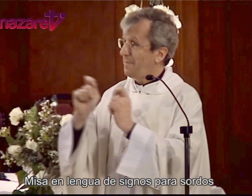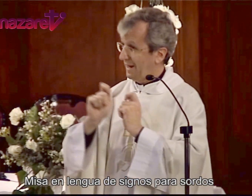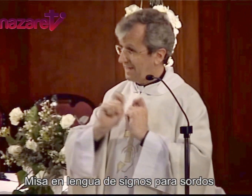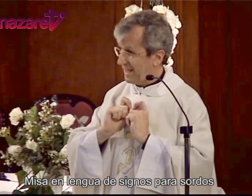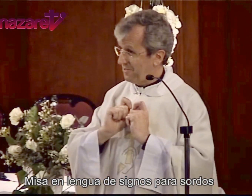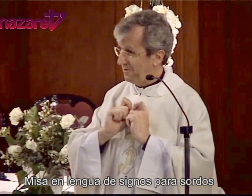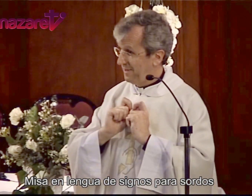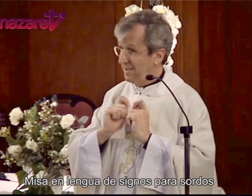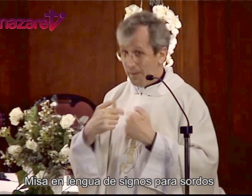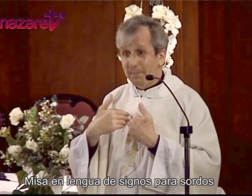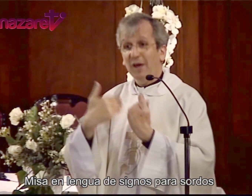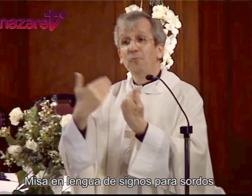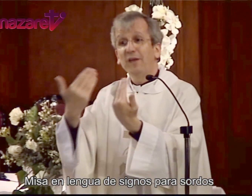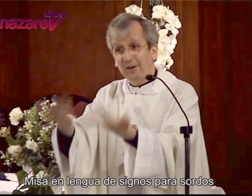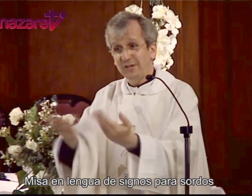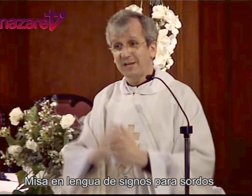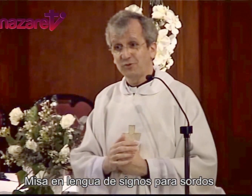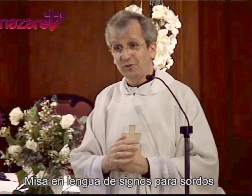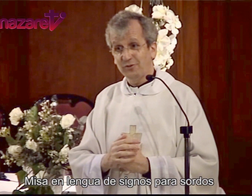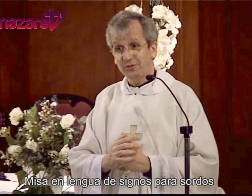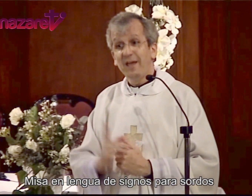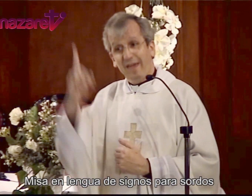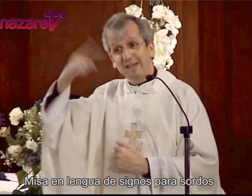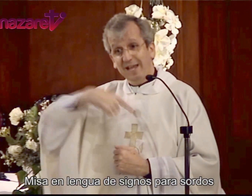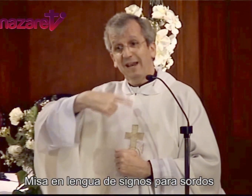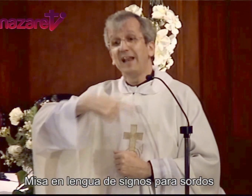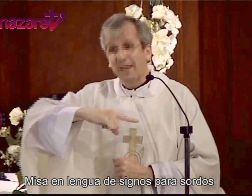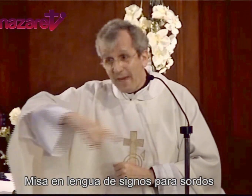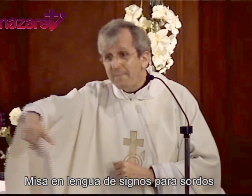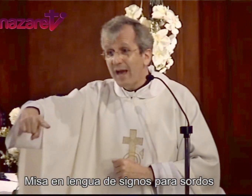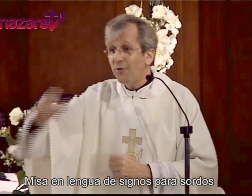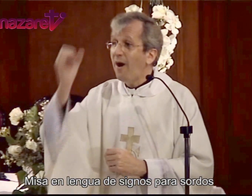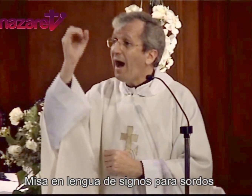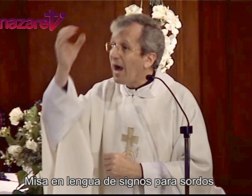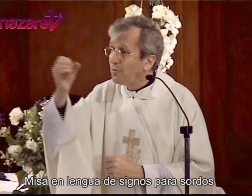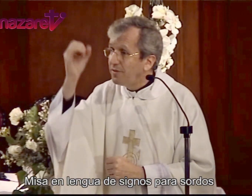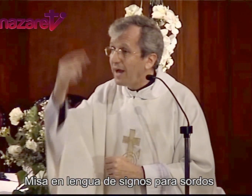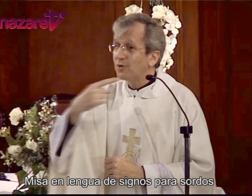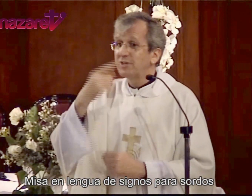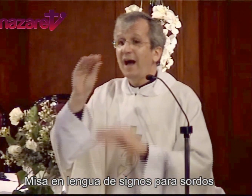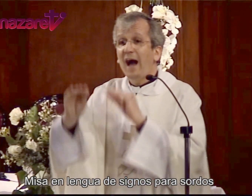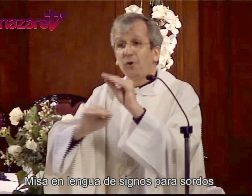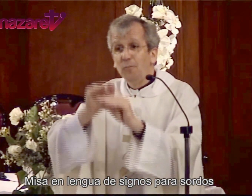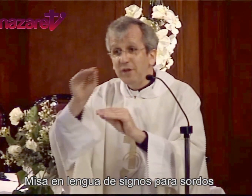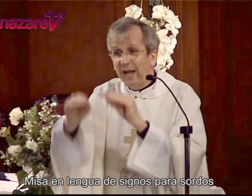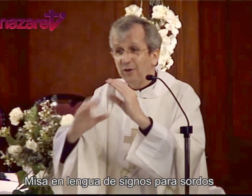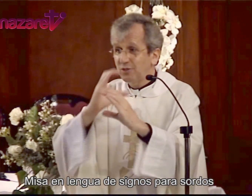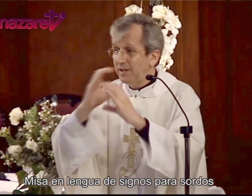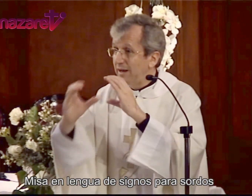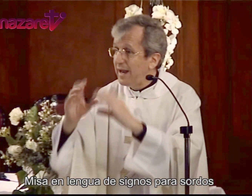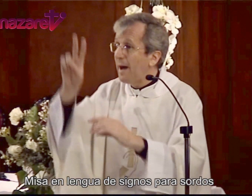me las ha dado Para comunicaroslas A vosotros Es él El que me ha enviado Anunciaros A comunicaros La